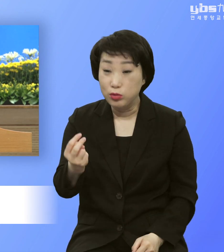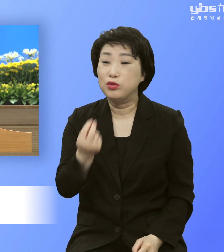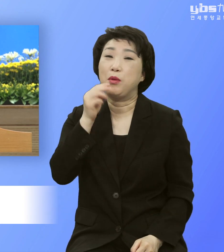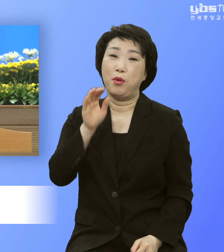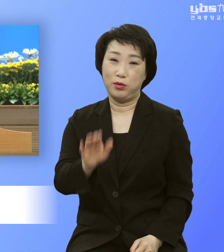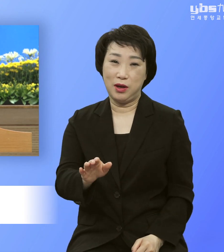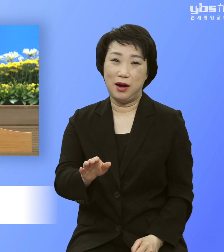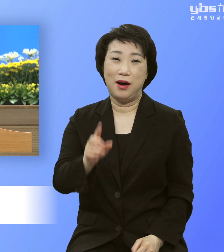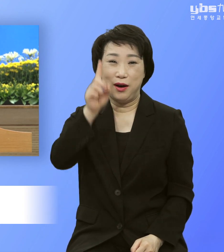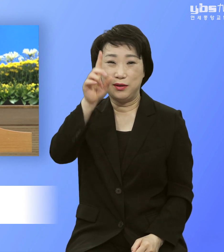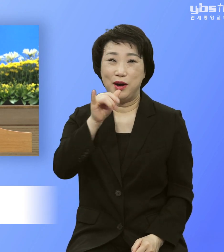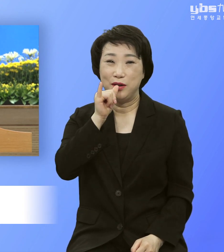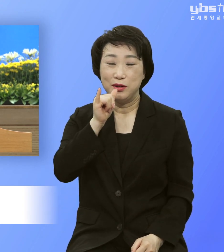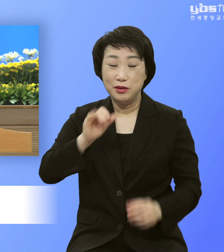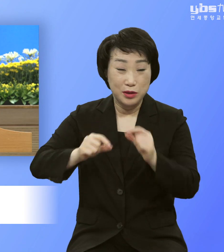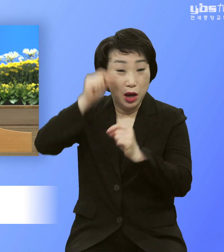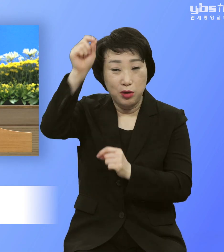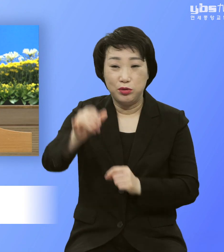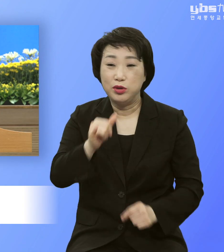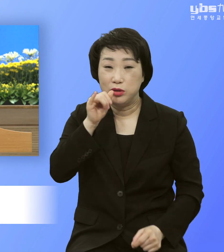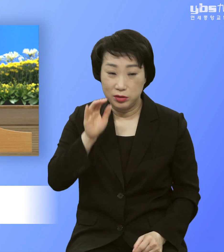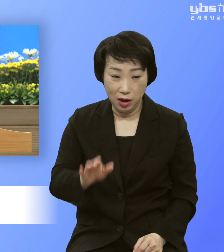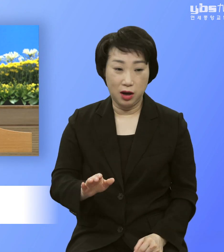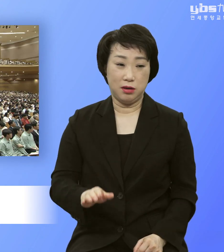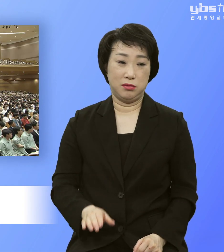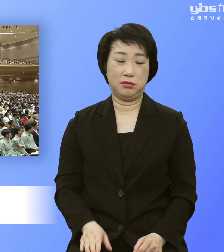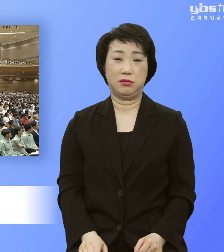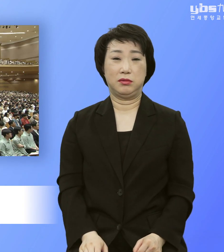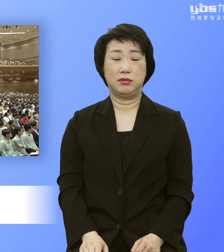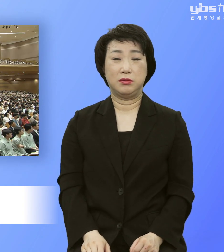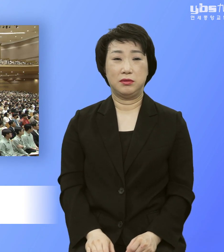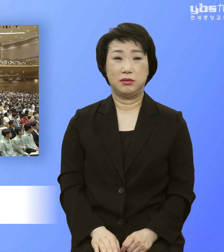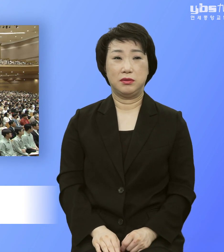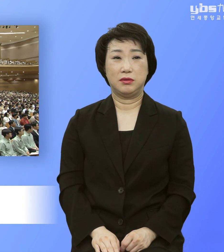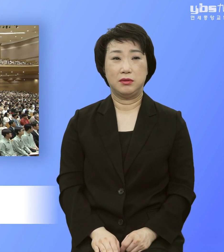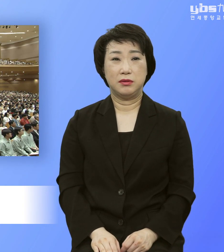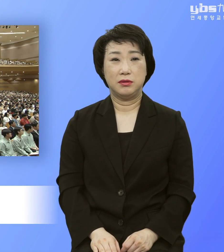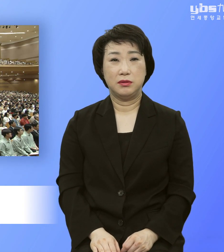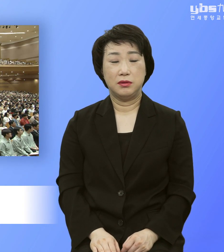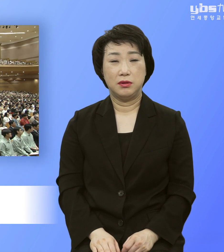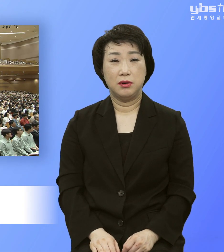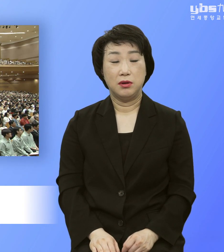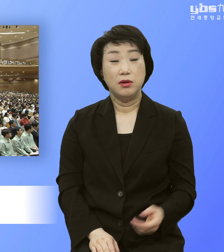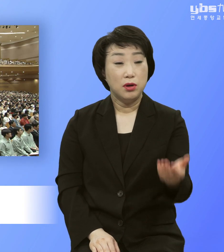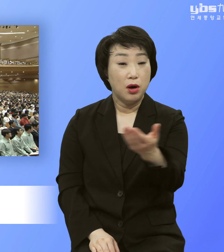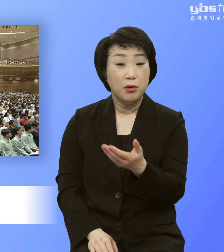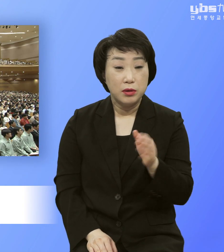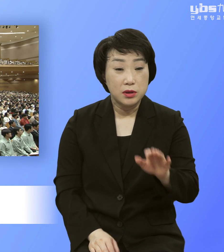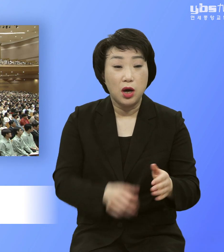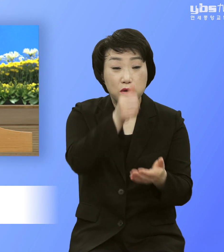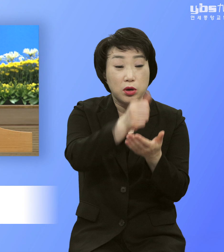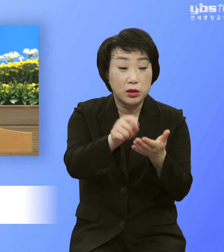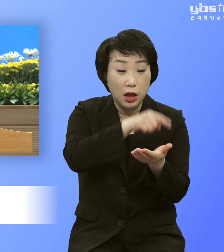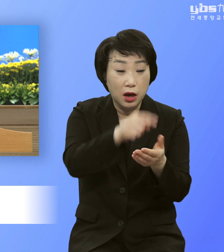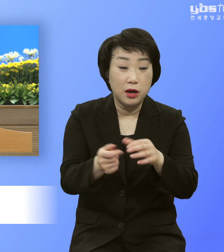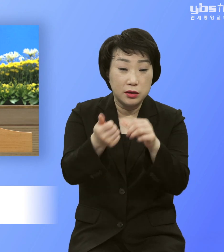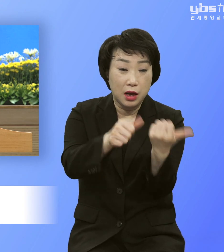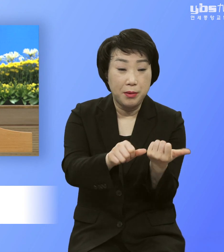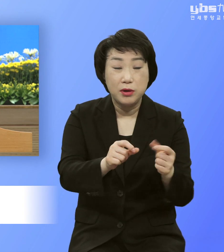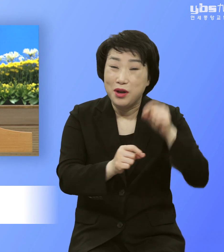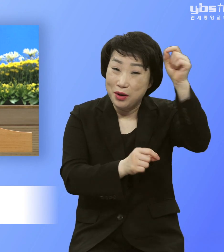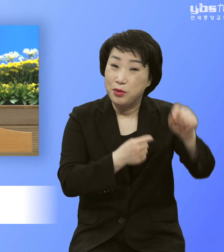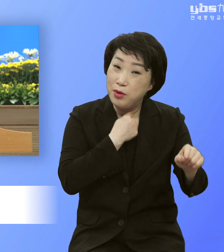말이야. 세세토록 있는 말씀이다 이 말이야. 그럼 죄값은 사망이